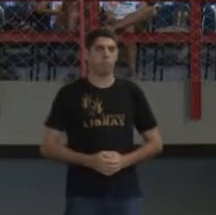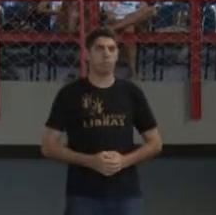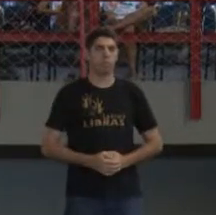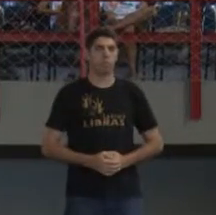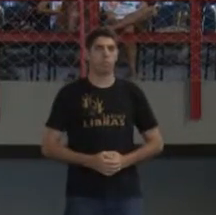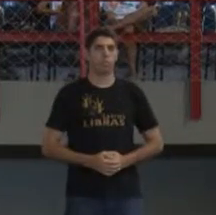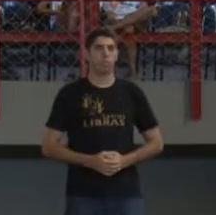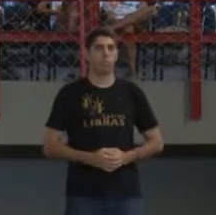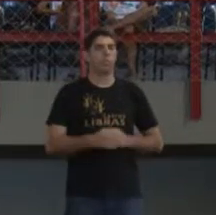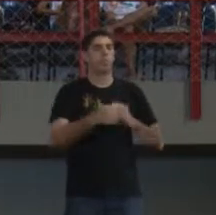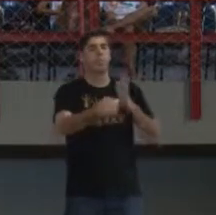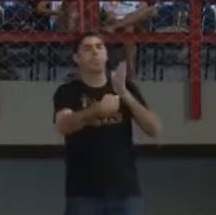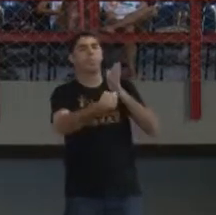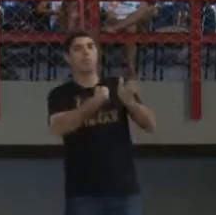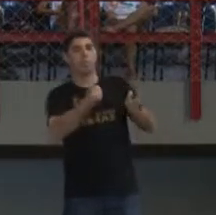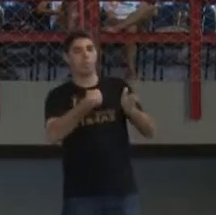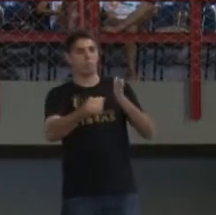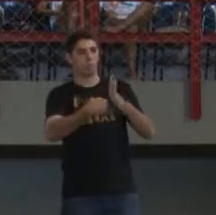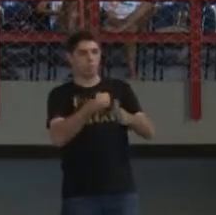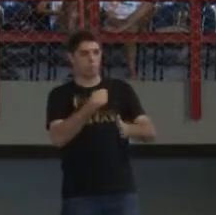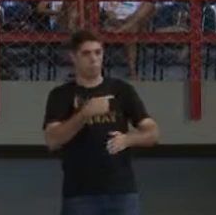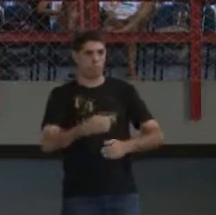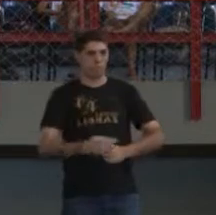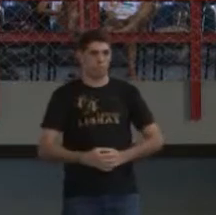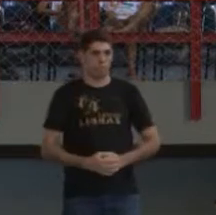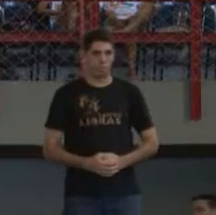Agora eu não vou conseguir ouvir, ó.